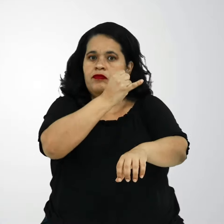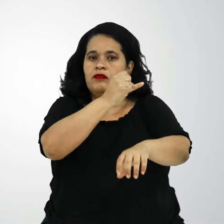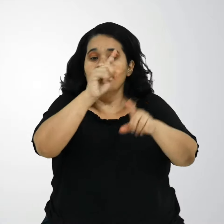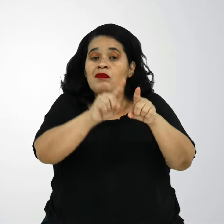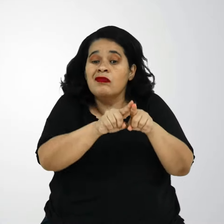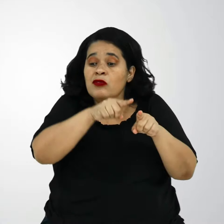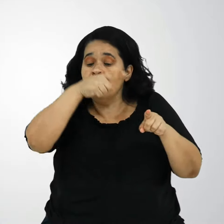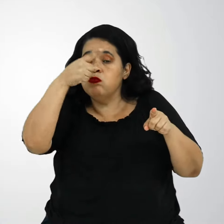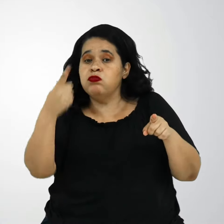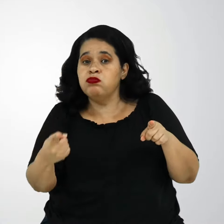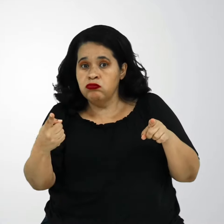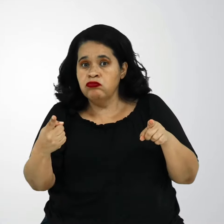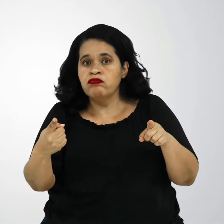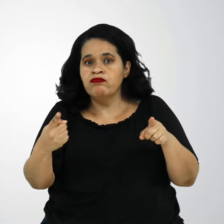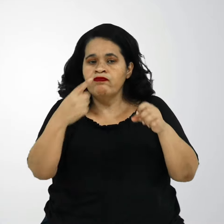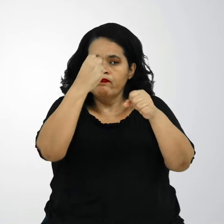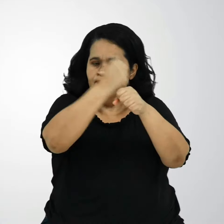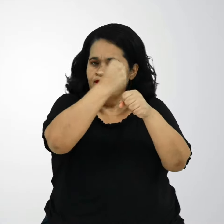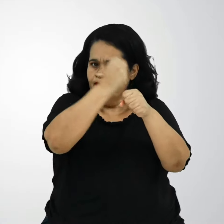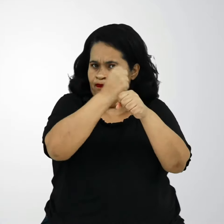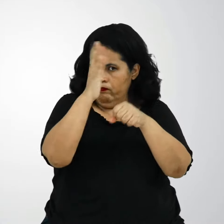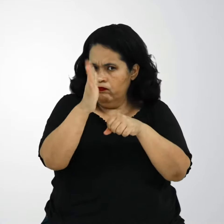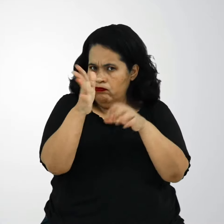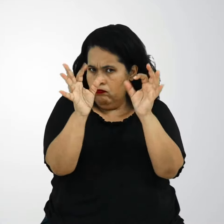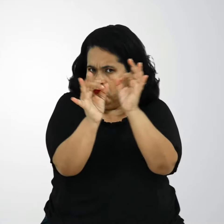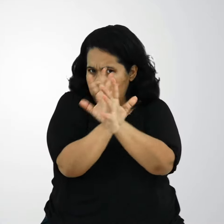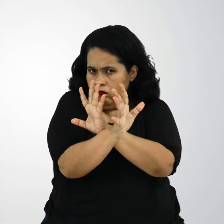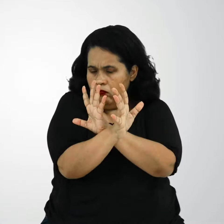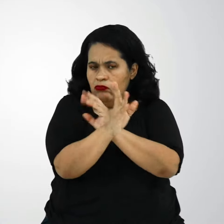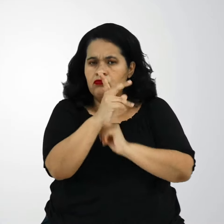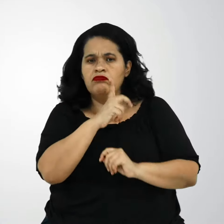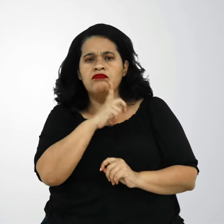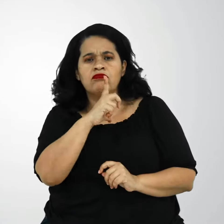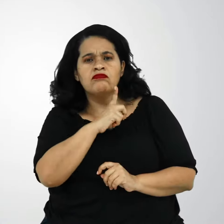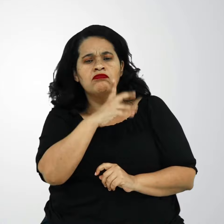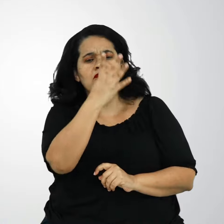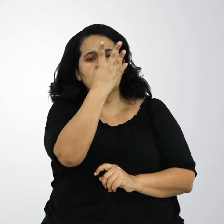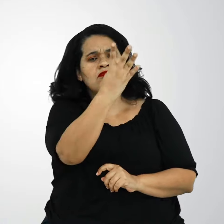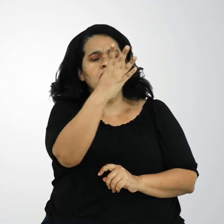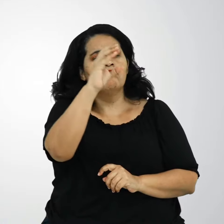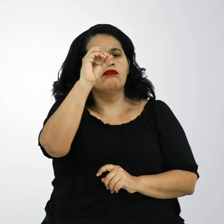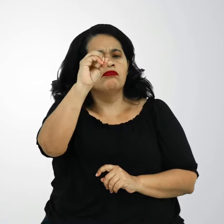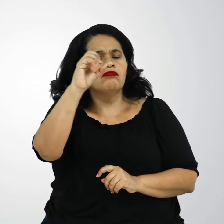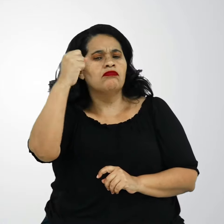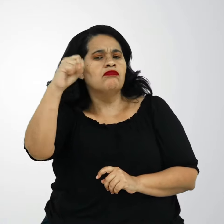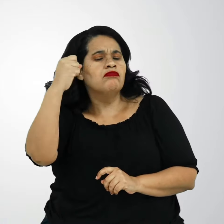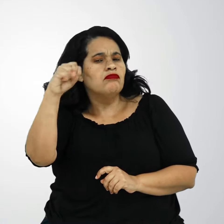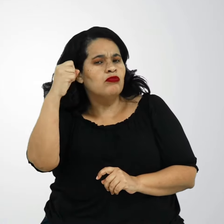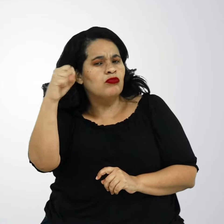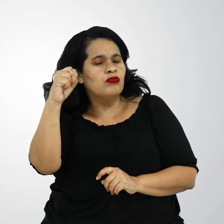Jerusalém foi reconstruída, e aí a data seria 408